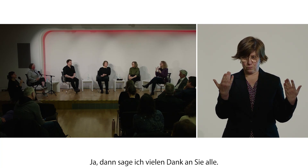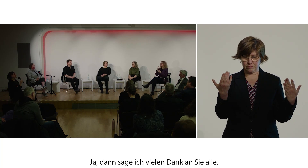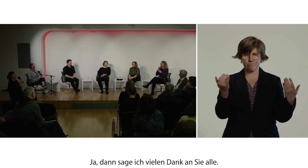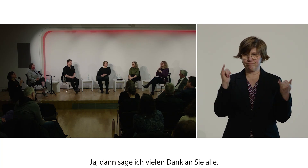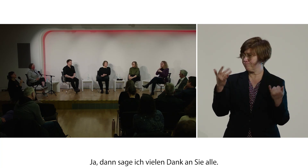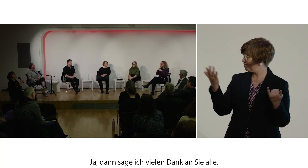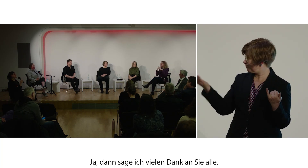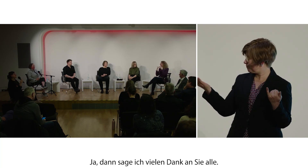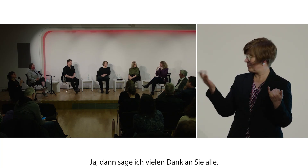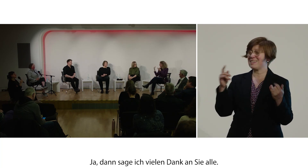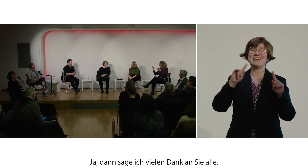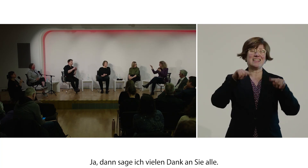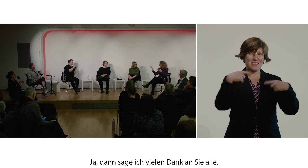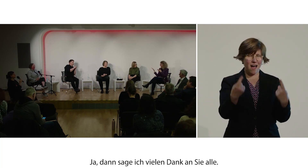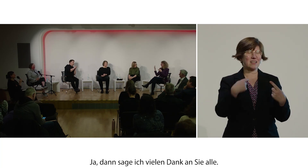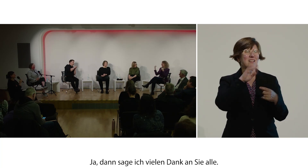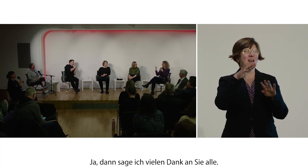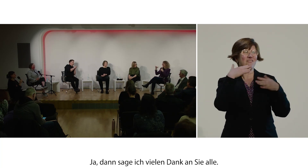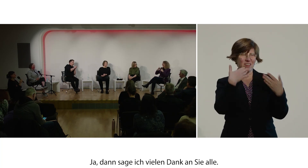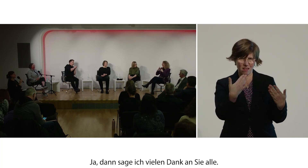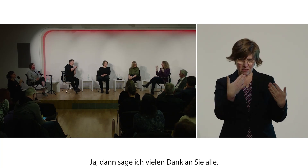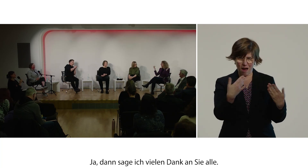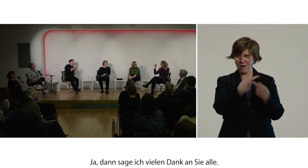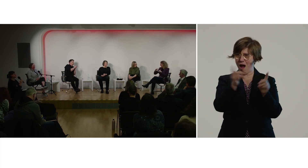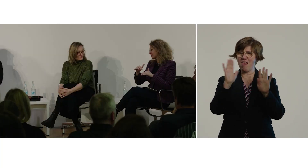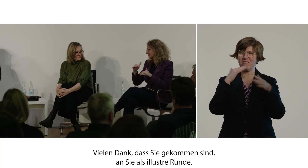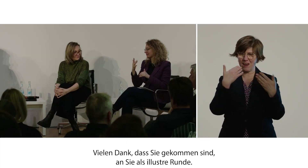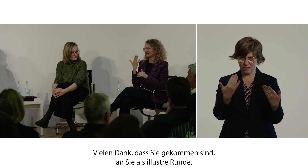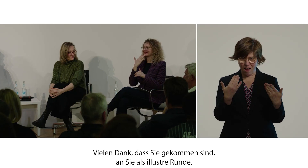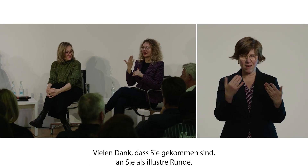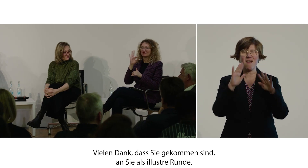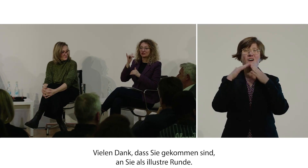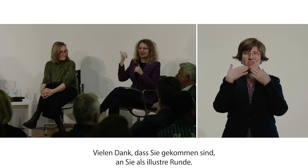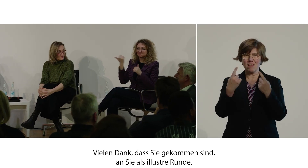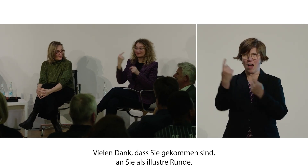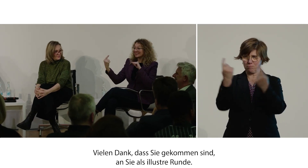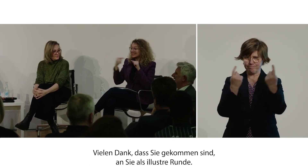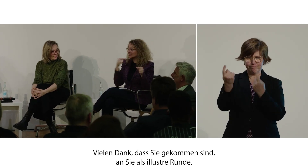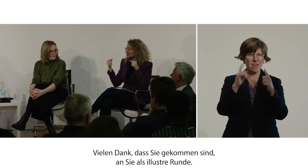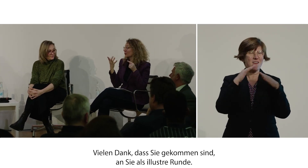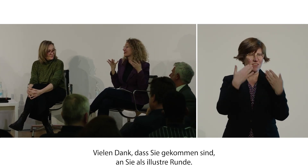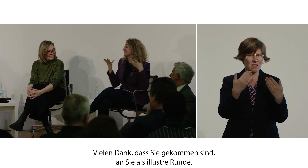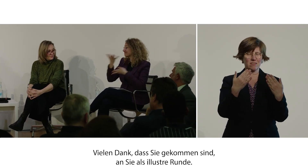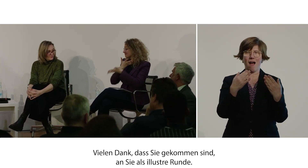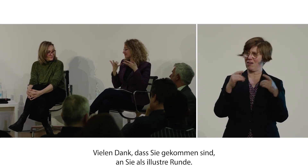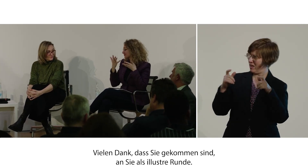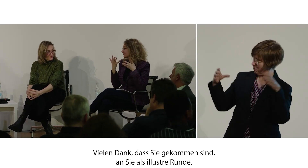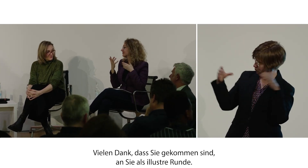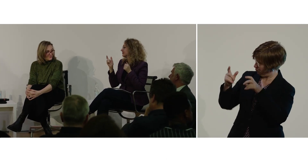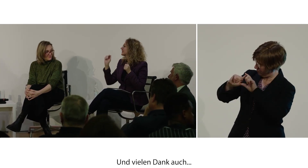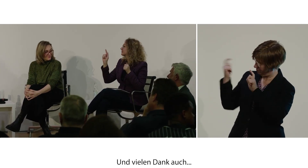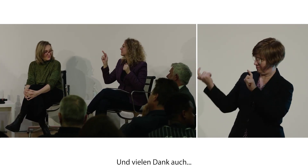Ja, dann sage ich vielen Dank an Sie alle. Vielen Dank, dass Sie gekommen sind, an Sie als illustre Runde.